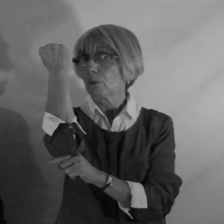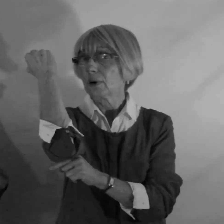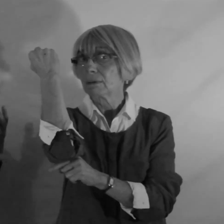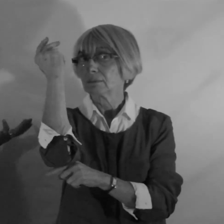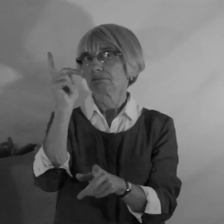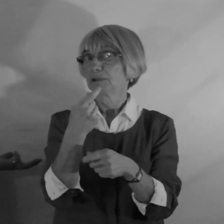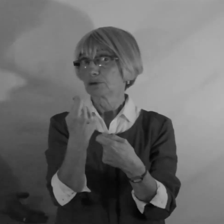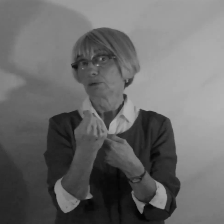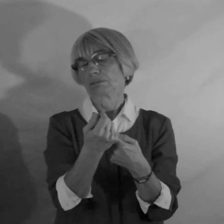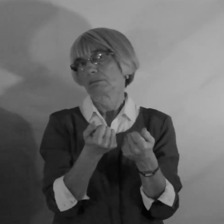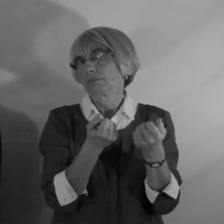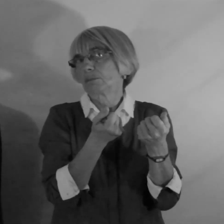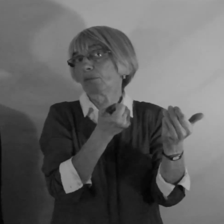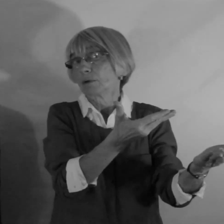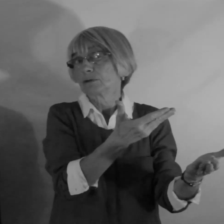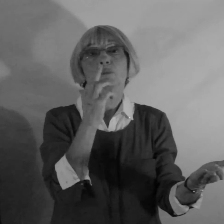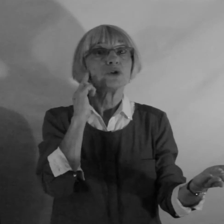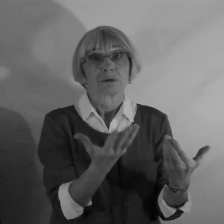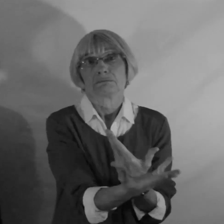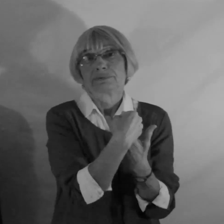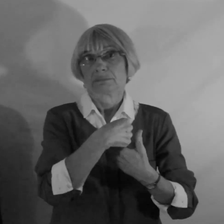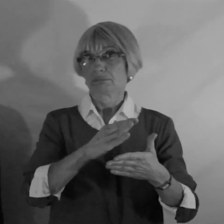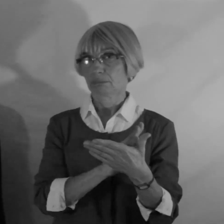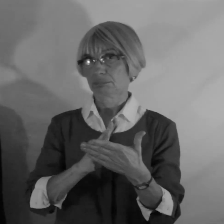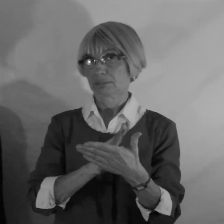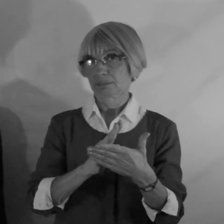et bien sûr à Monique de participer au projet.